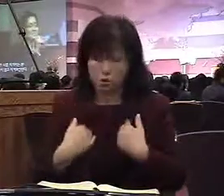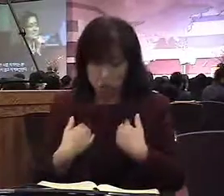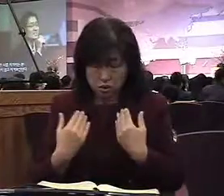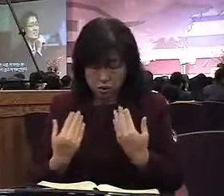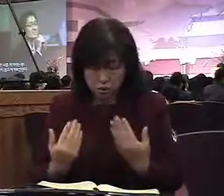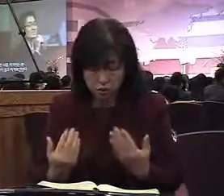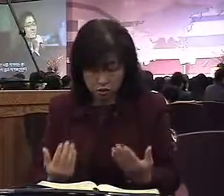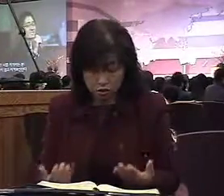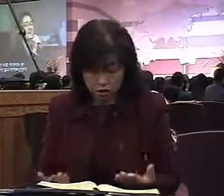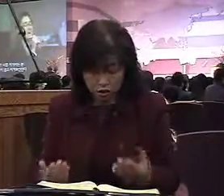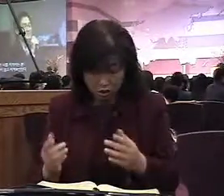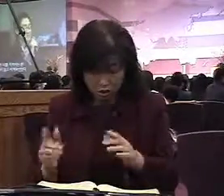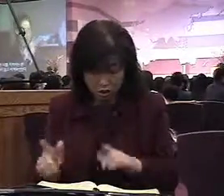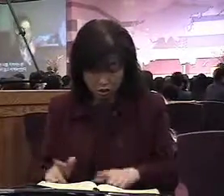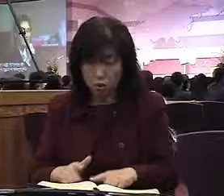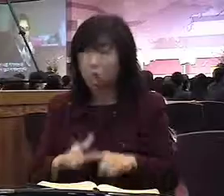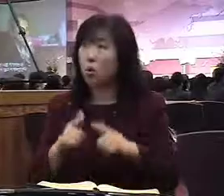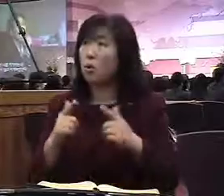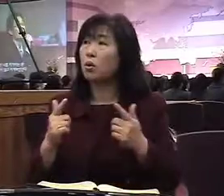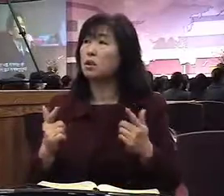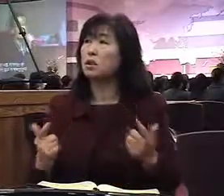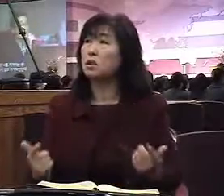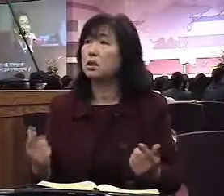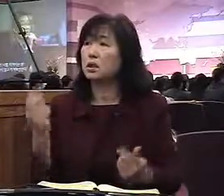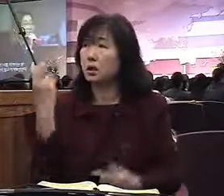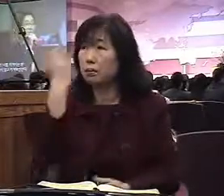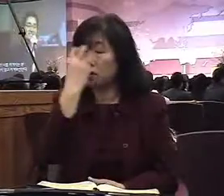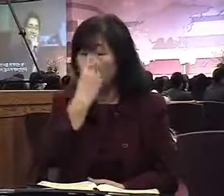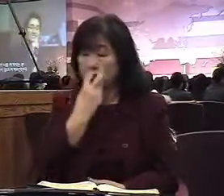너를 쉬지 않고